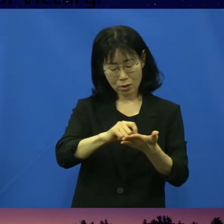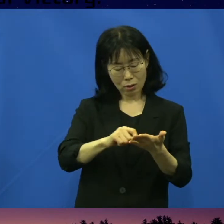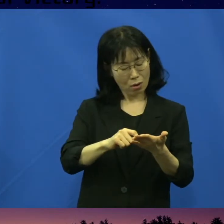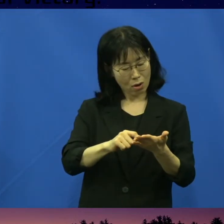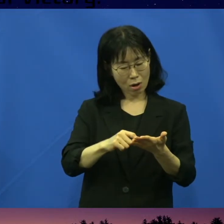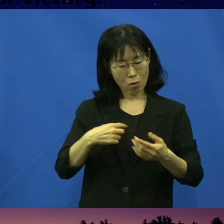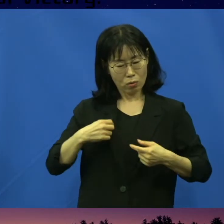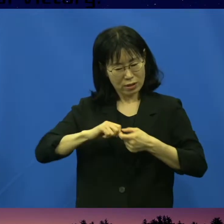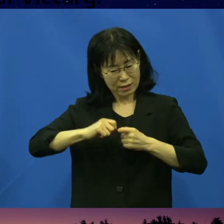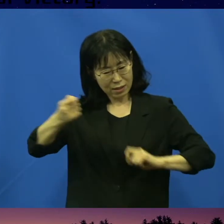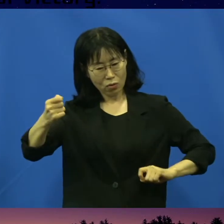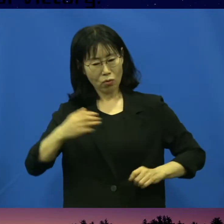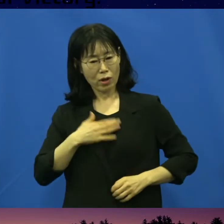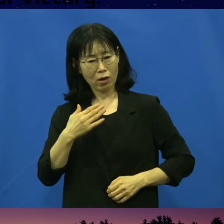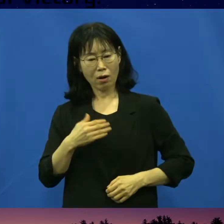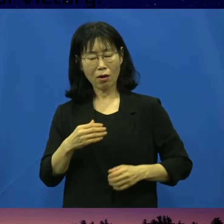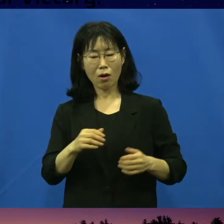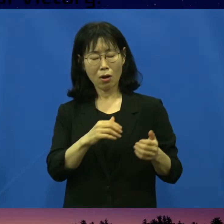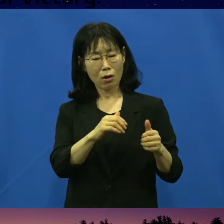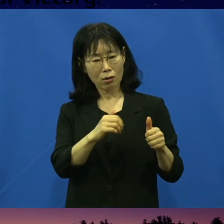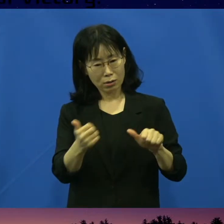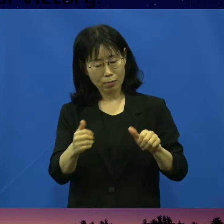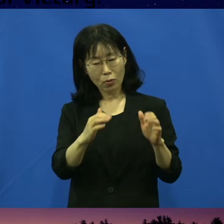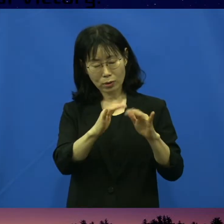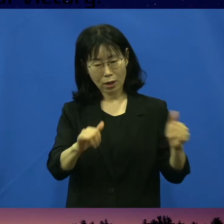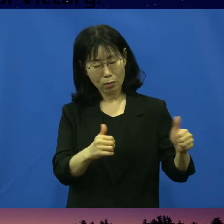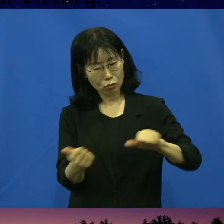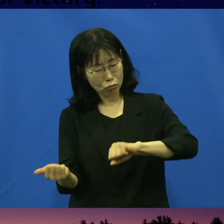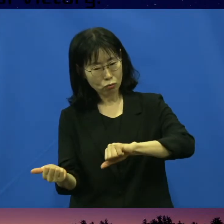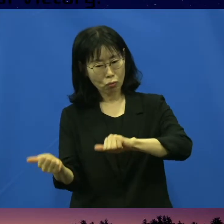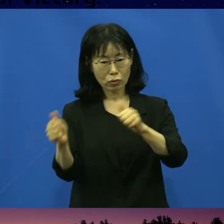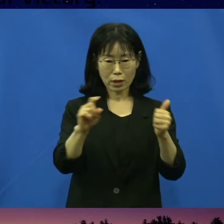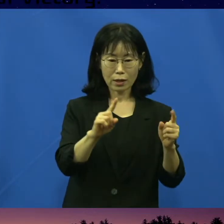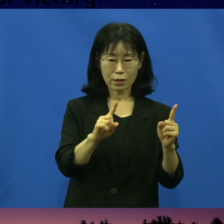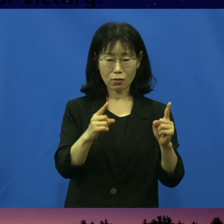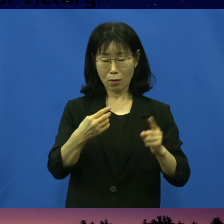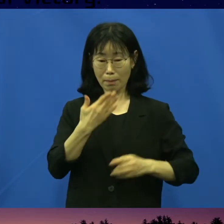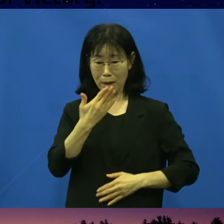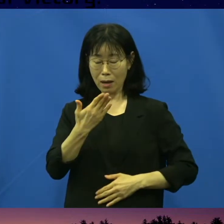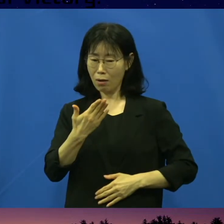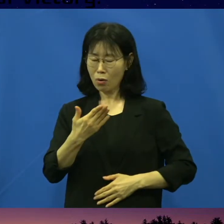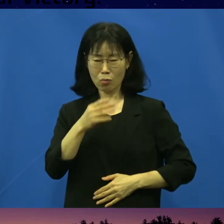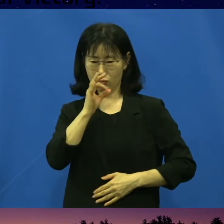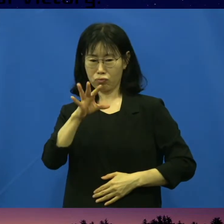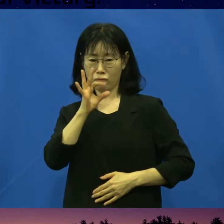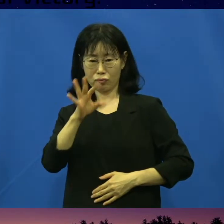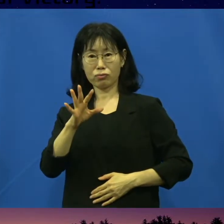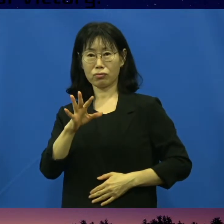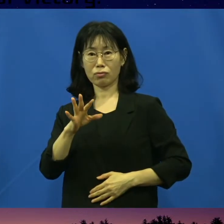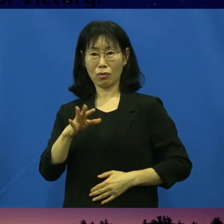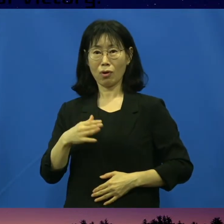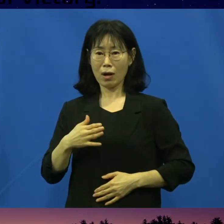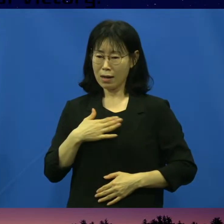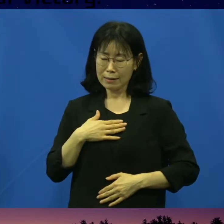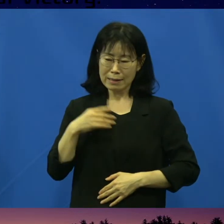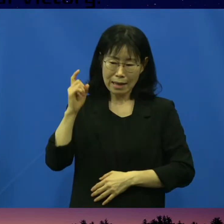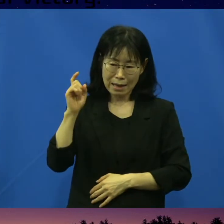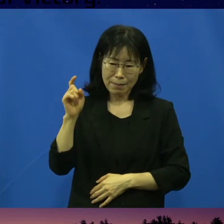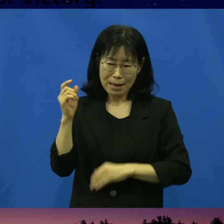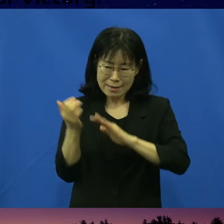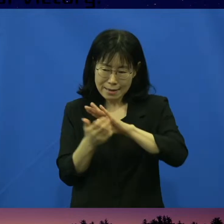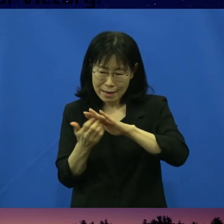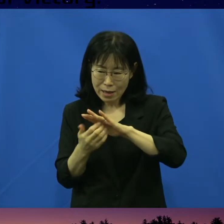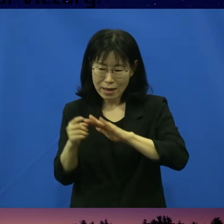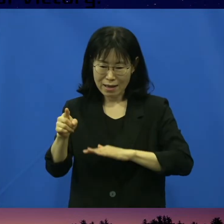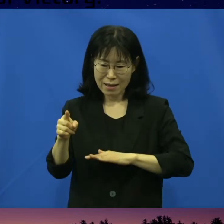살인한 하나님이냐 그가 어찌하여 사람을 내게로 보내 그의 나병을 고치라느냐. 너희는 깊이 생각하고 저 왕이 틈을 타서 나와 더불어 시비하려 하는